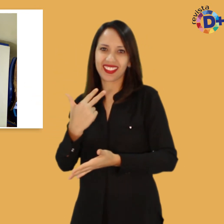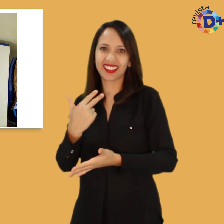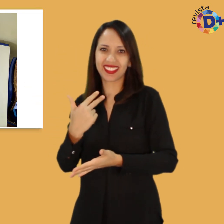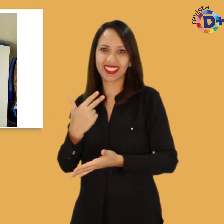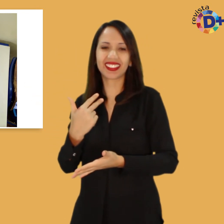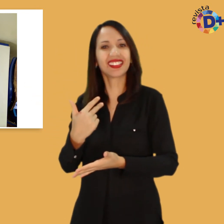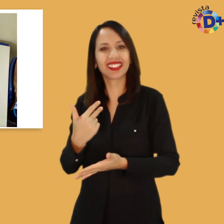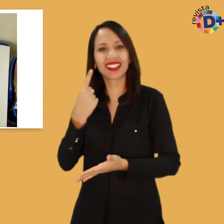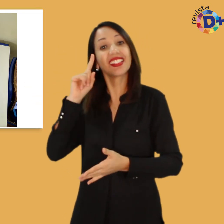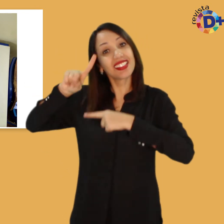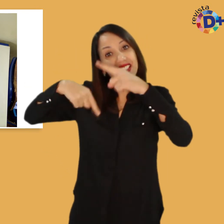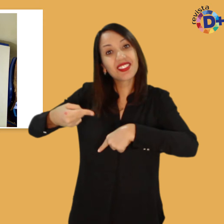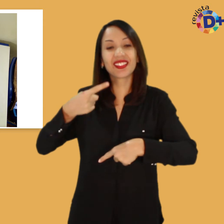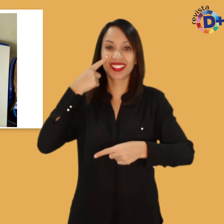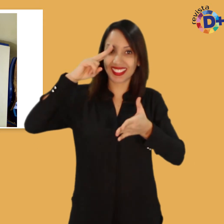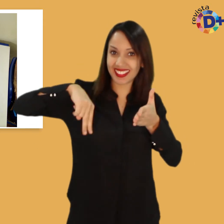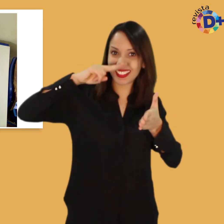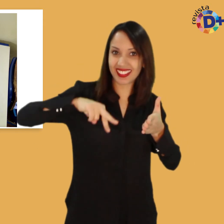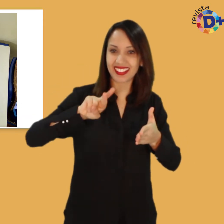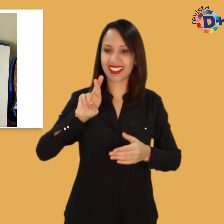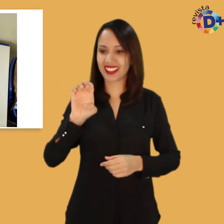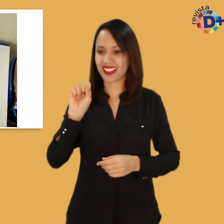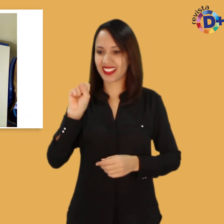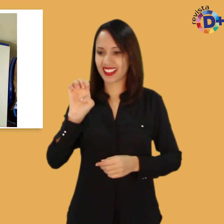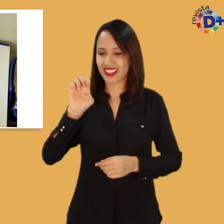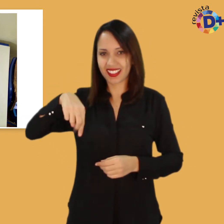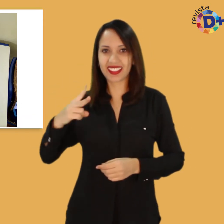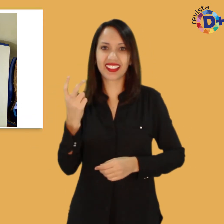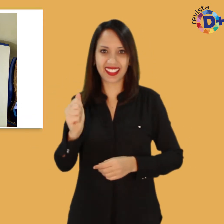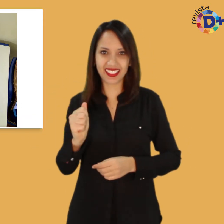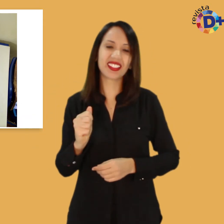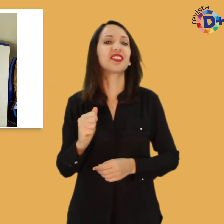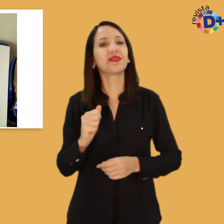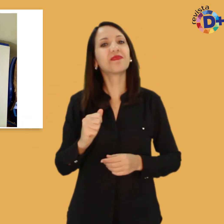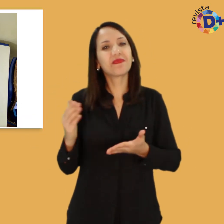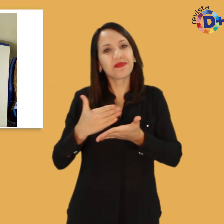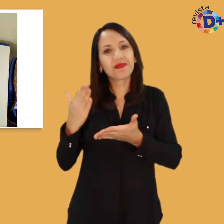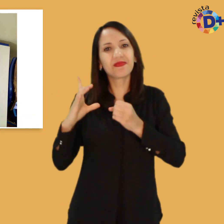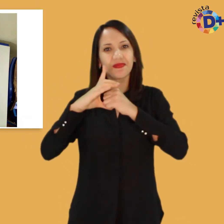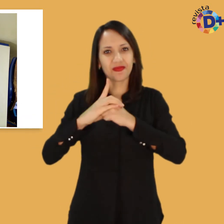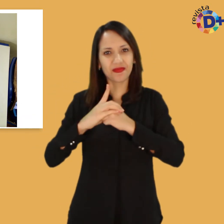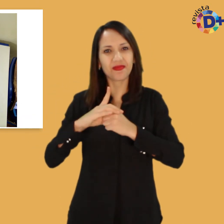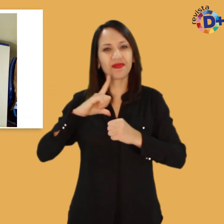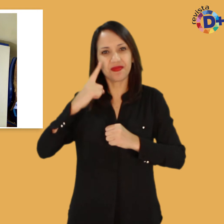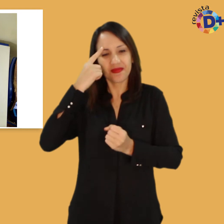próxima edição da Demais, onde publicaremos a primeira parte de uma resenha sobre a principal obra de